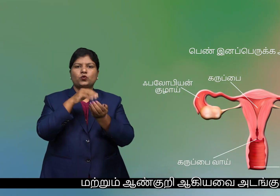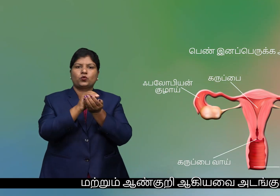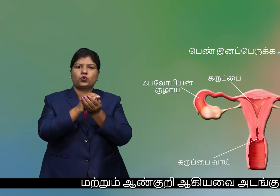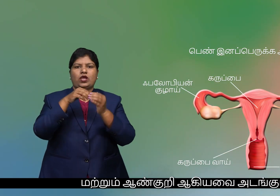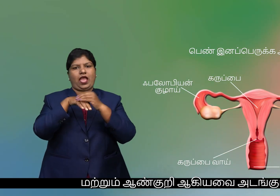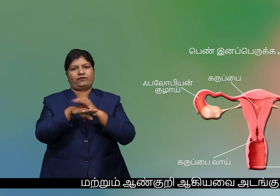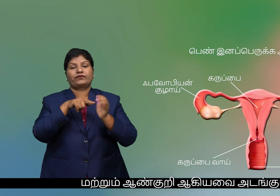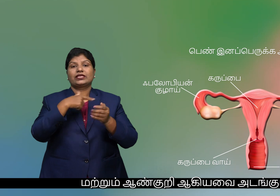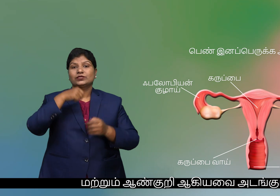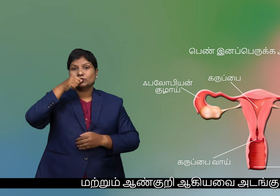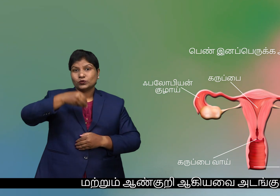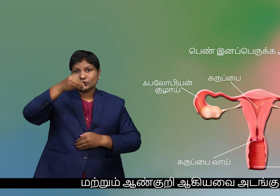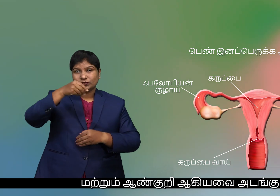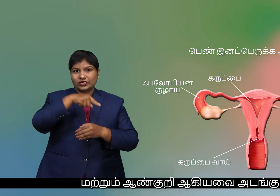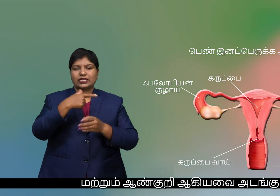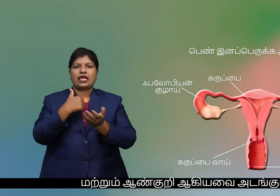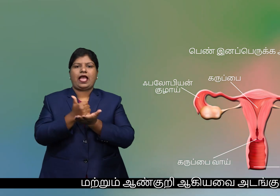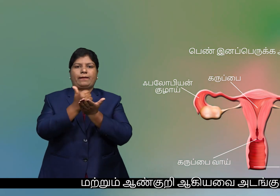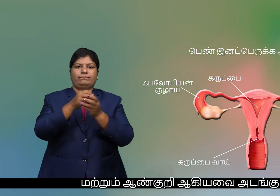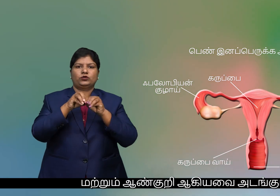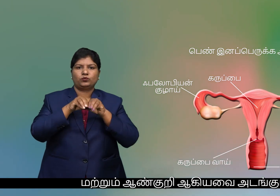மற்றும் ஆண்குறி ஆகியவை அடங்கும்.